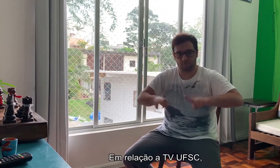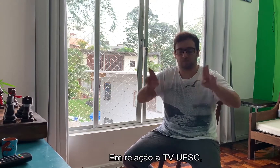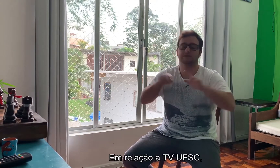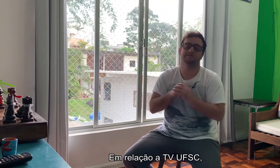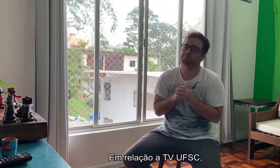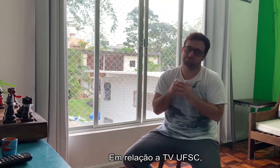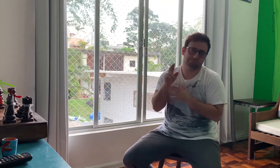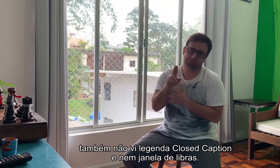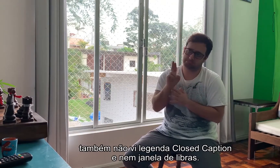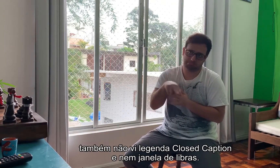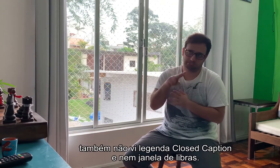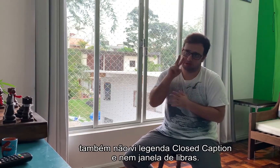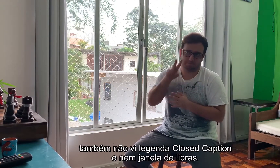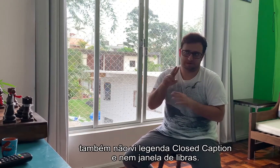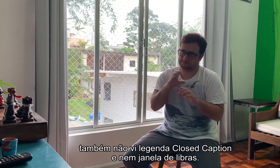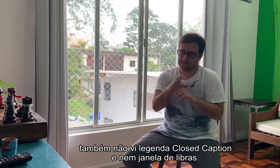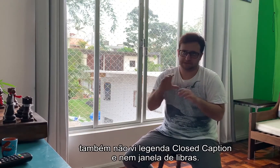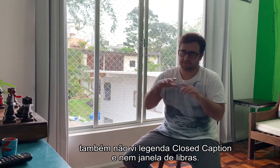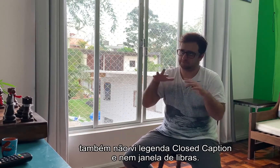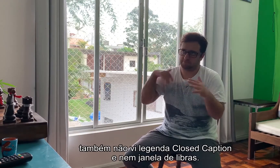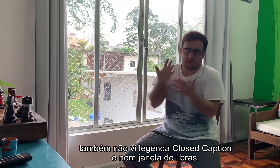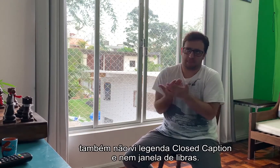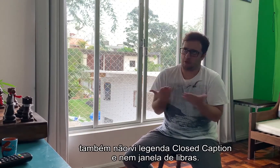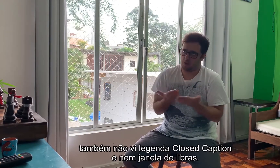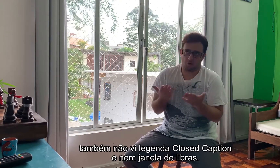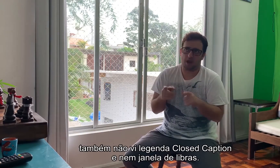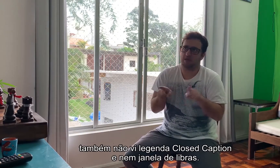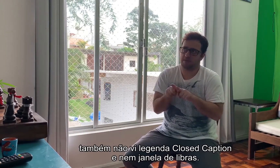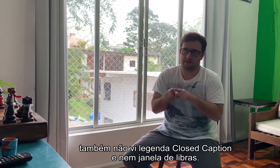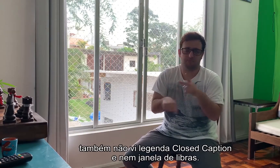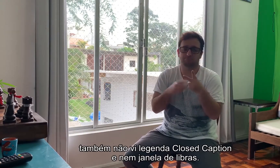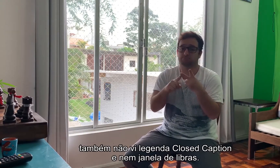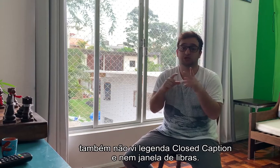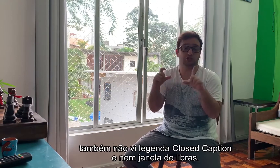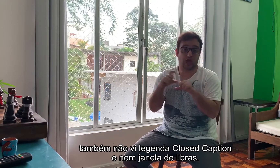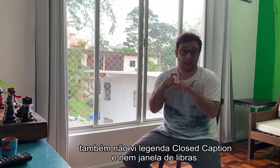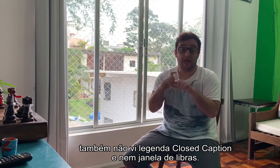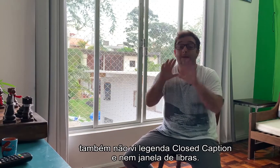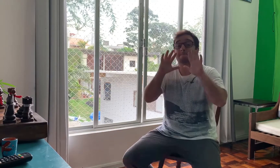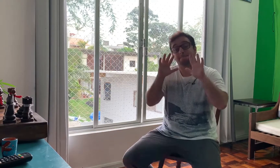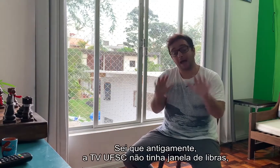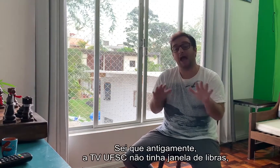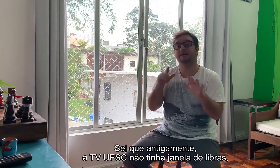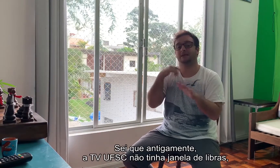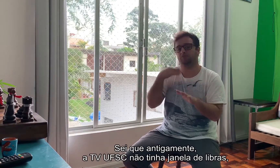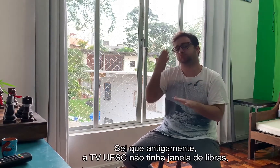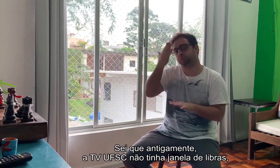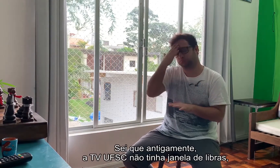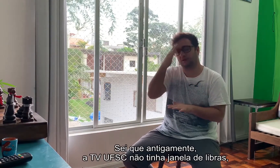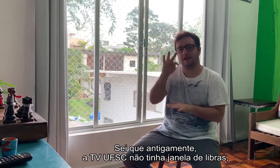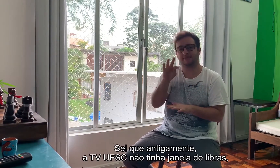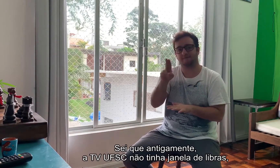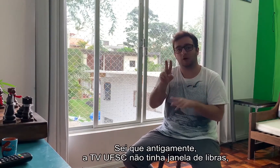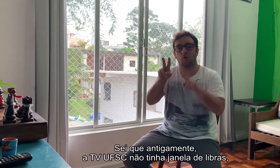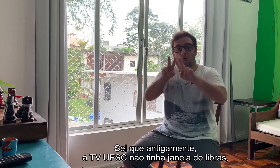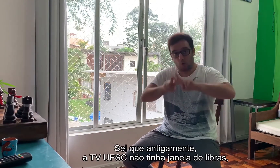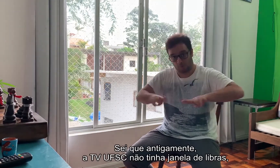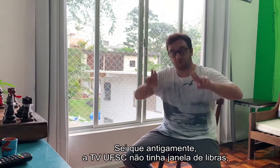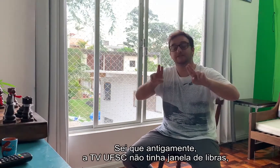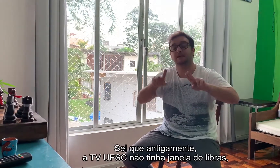relação à TV UFSC também não vi legendas closed caption e nem janela de libras sei que antigamente a